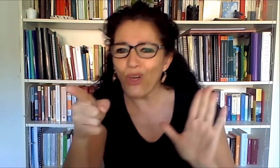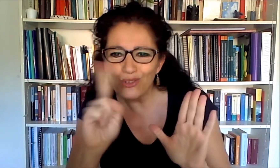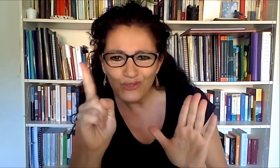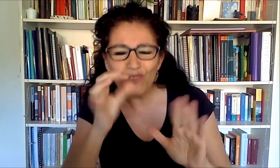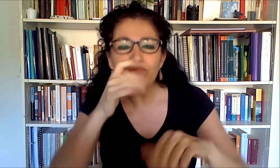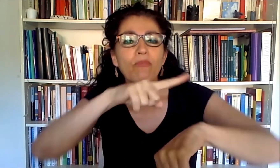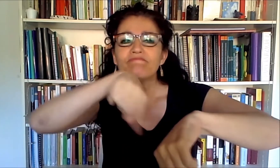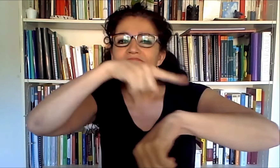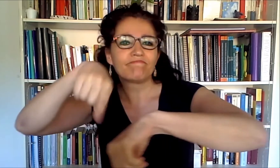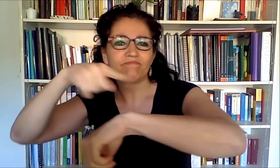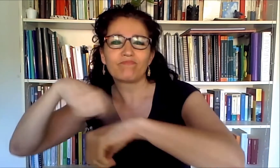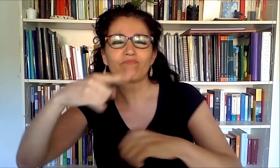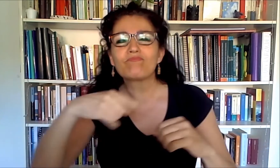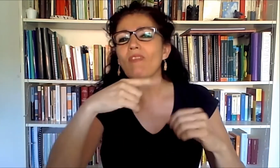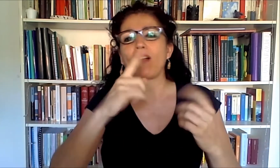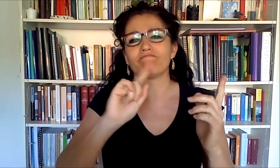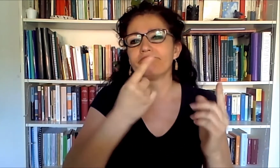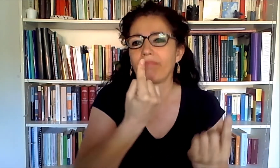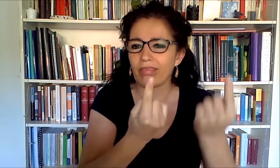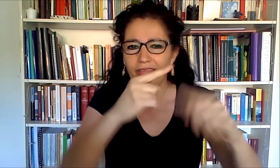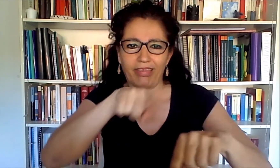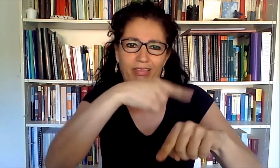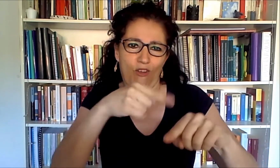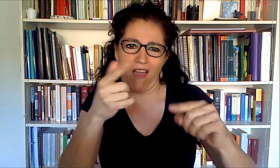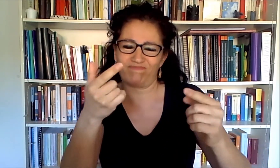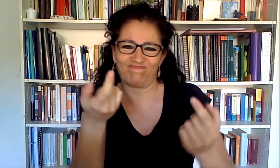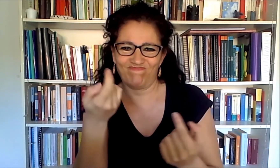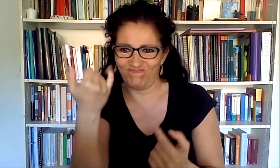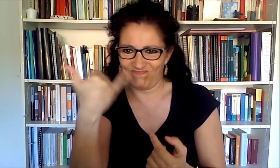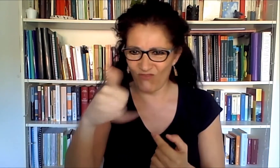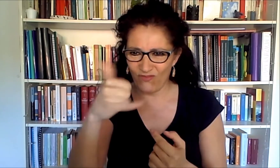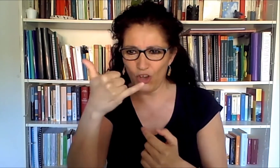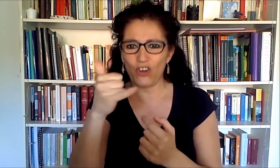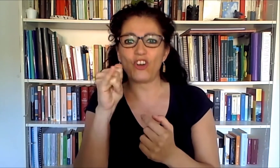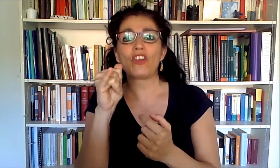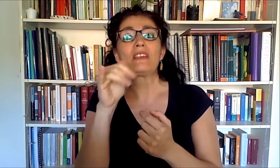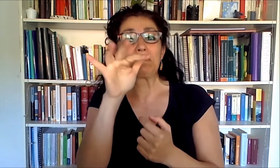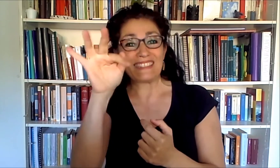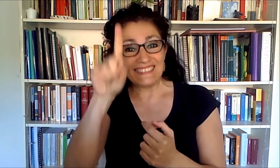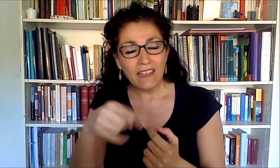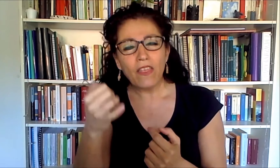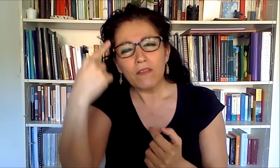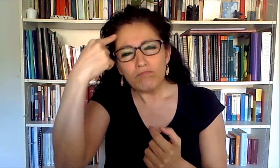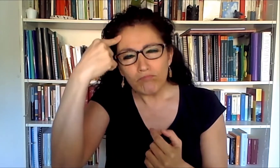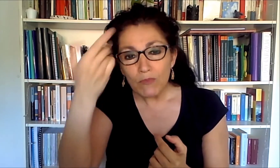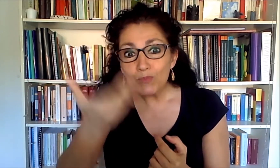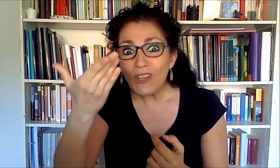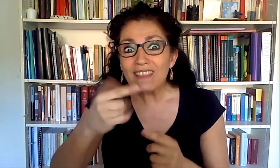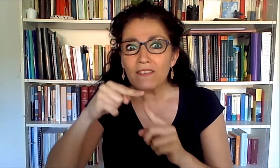relevancia tener en cuenta los factores no solo técnicos y tecnológicos, sino también los referidos a los